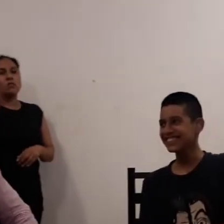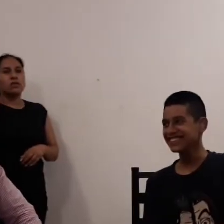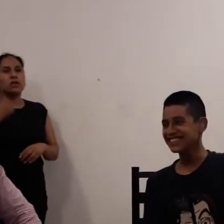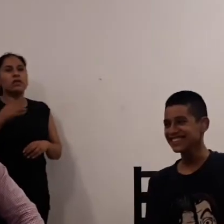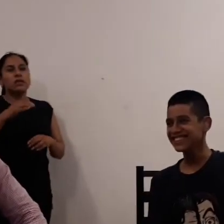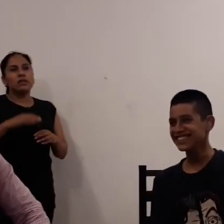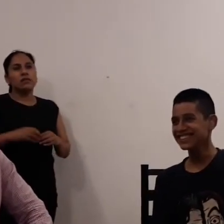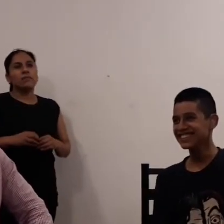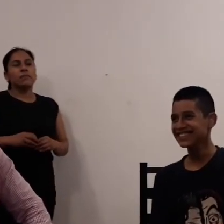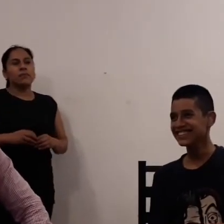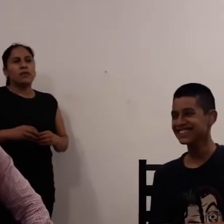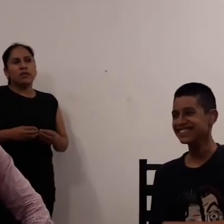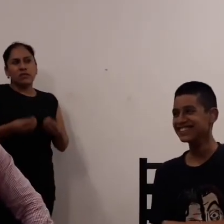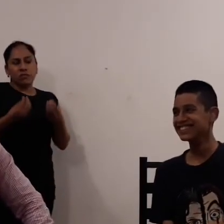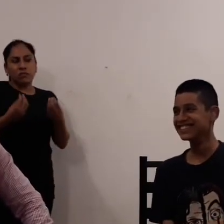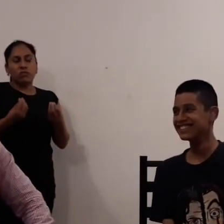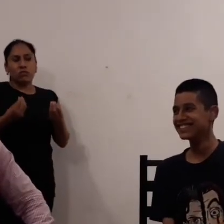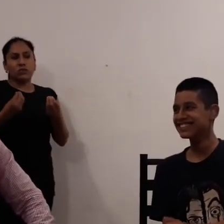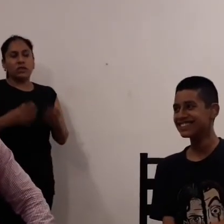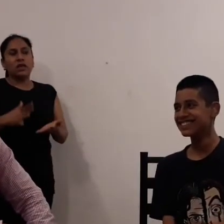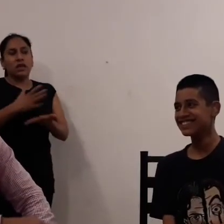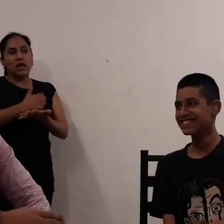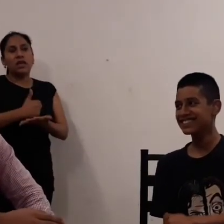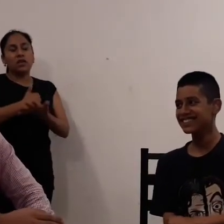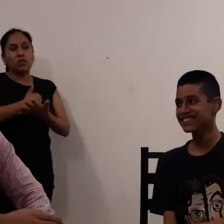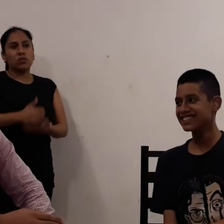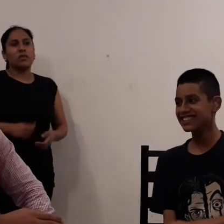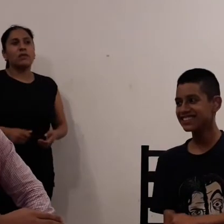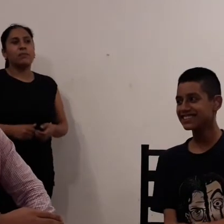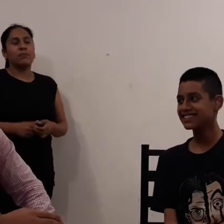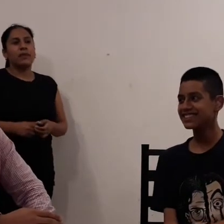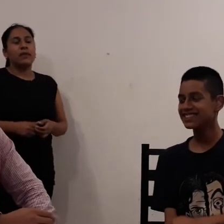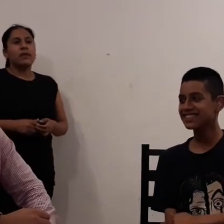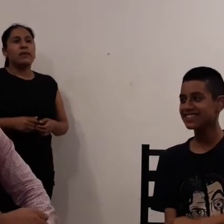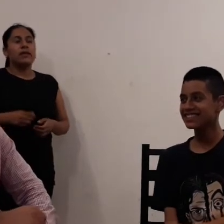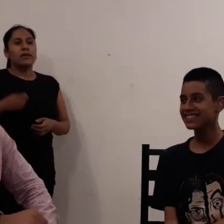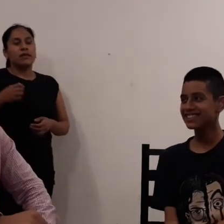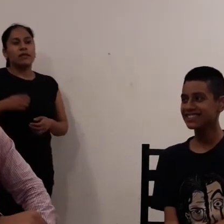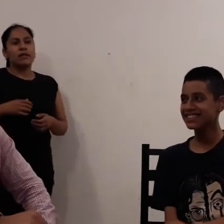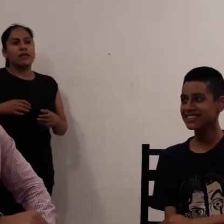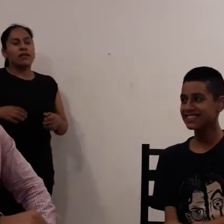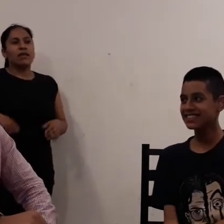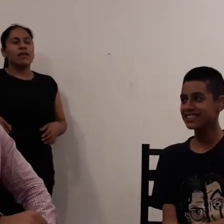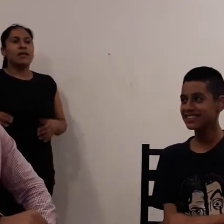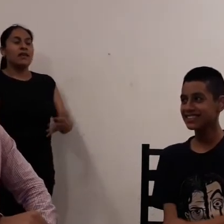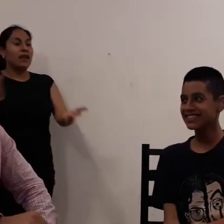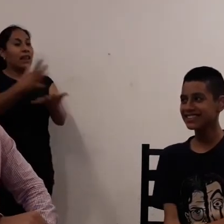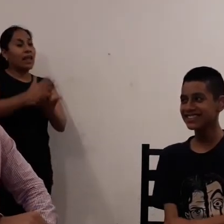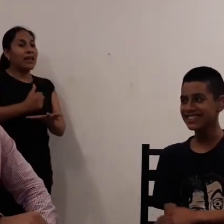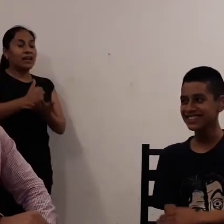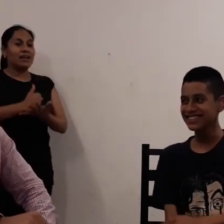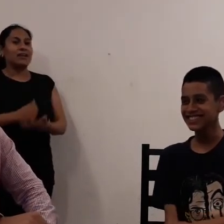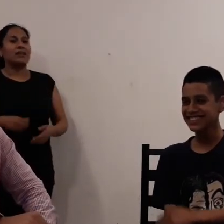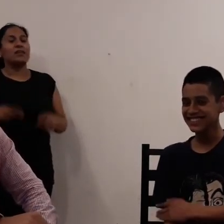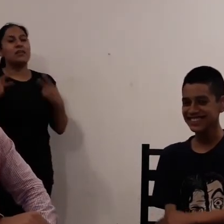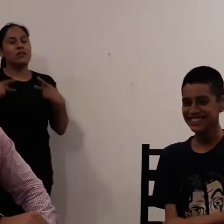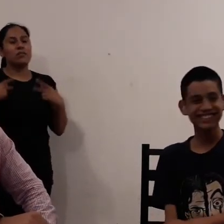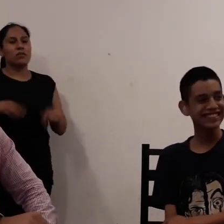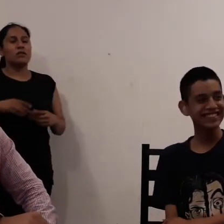apoyo muy grande y hasta a veces determinante, ¿no?, en el éxito de las personas con discapacidad